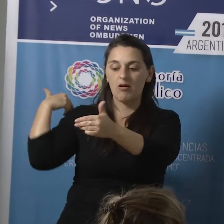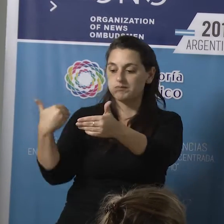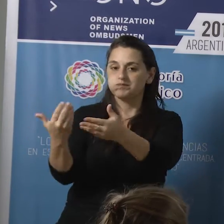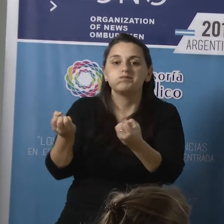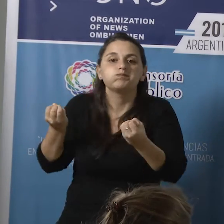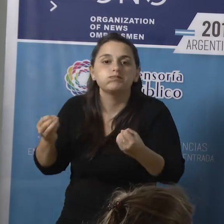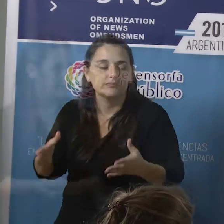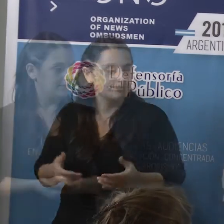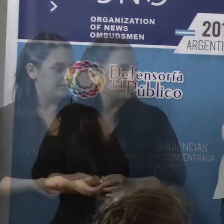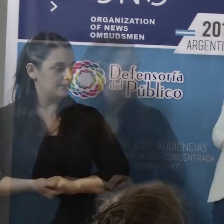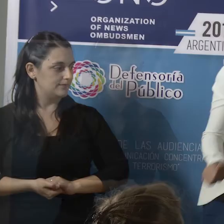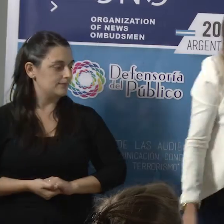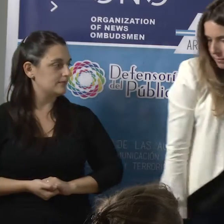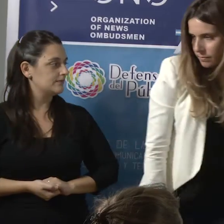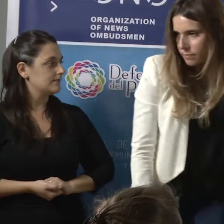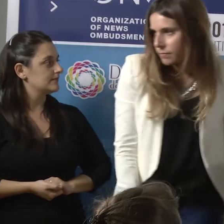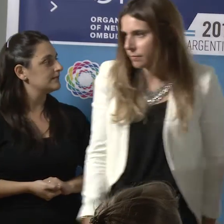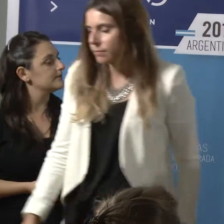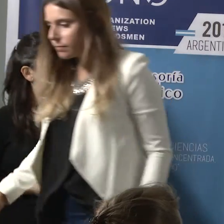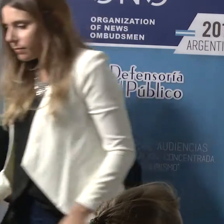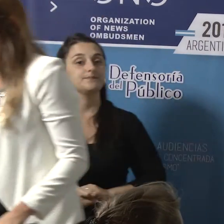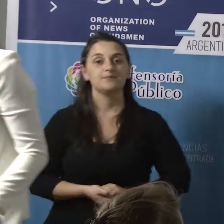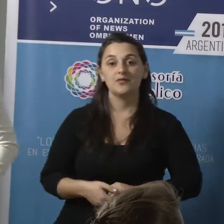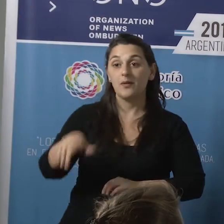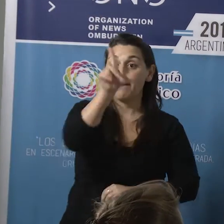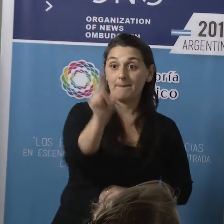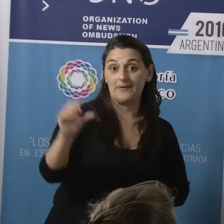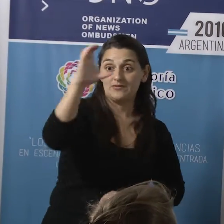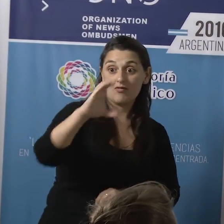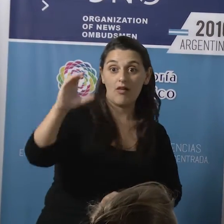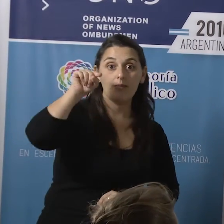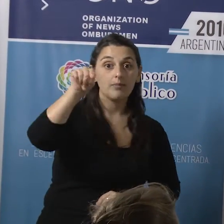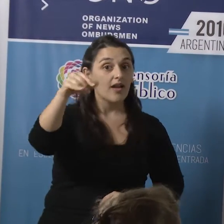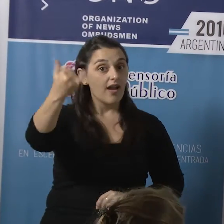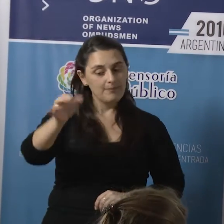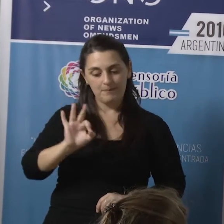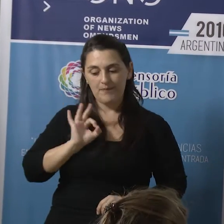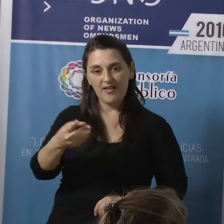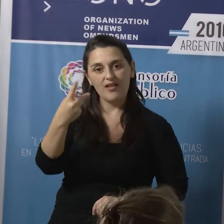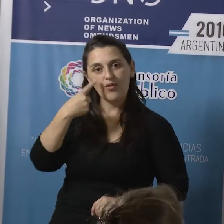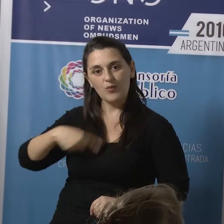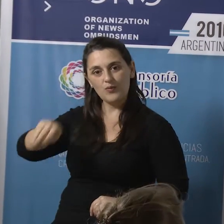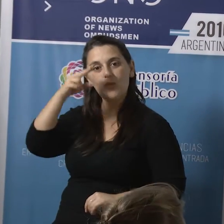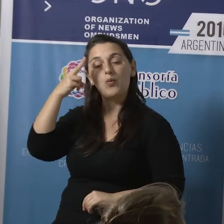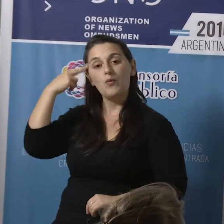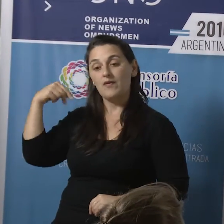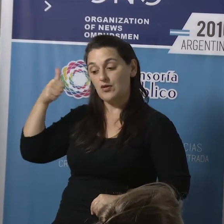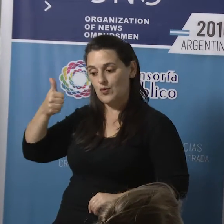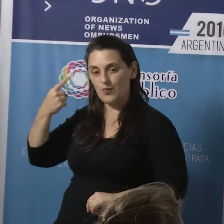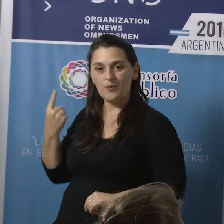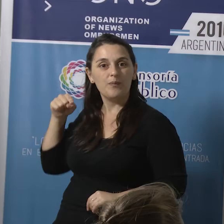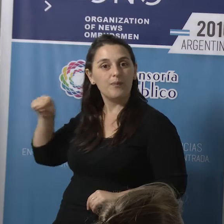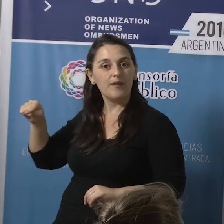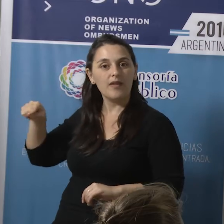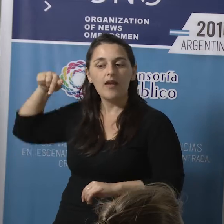de las defensorías? En Colombia, entonces, tenemos que desde el año de 1991 tuvimos un cambio constitucional muy fuerte